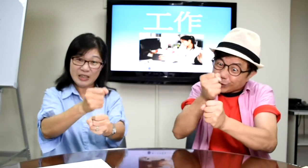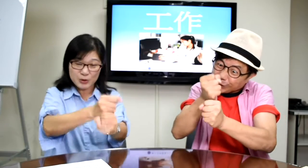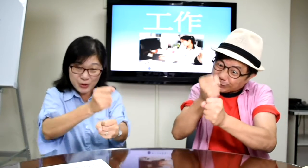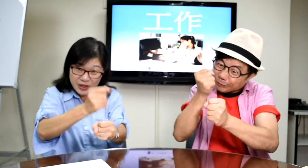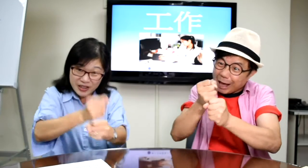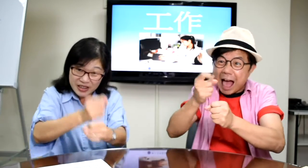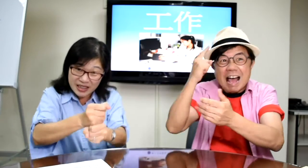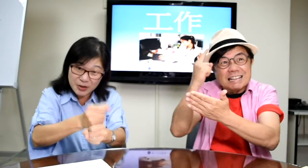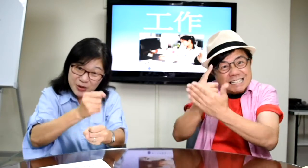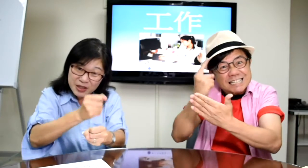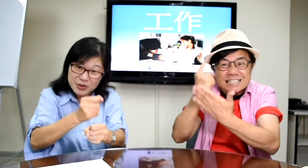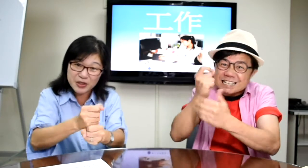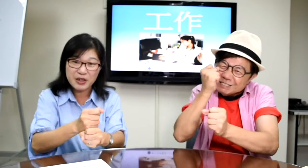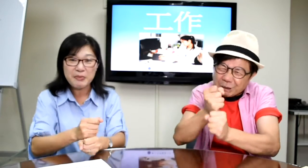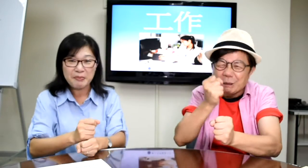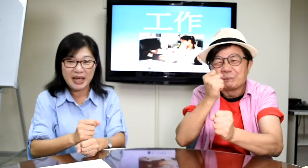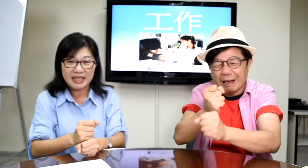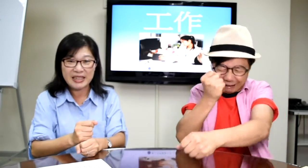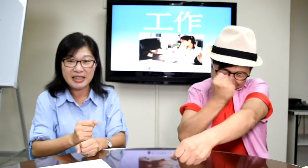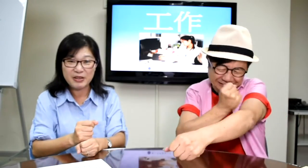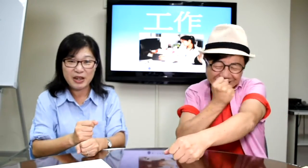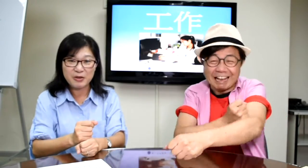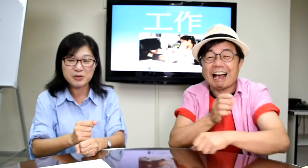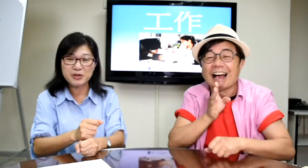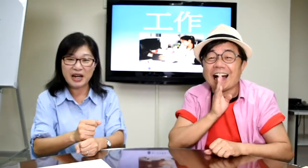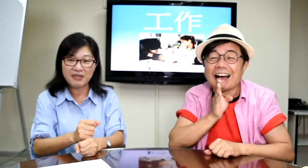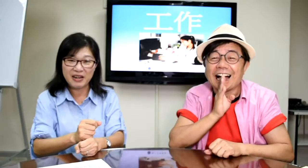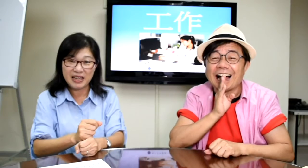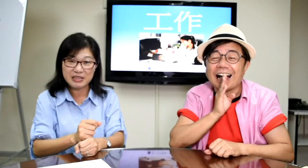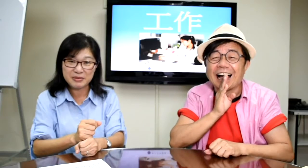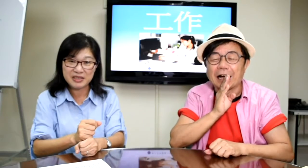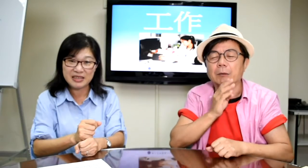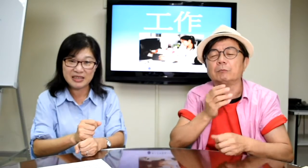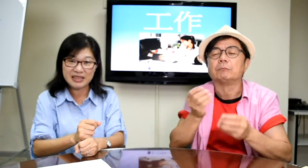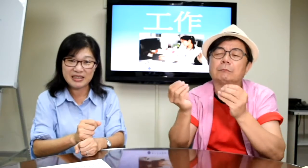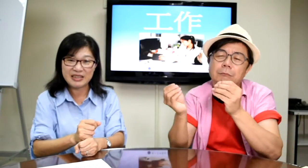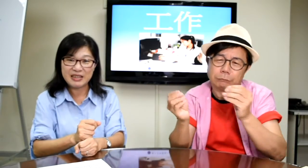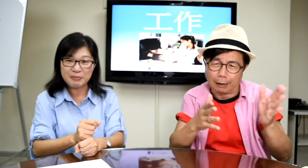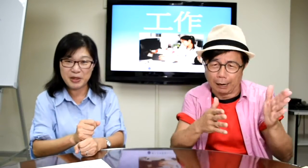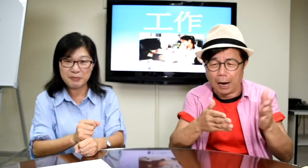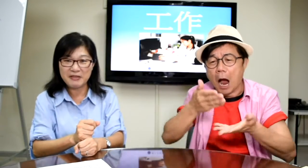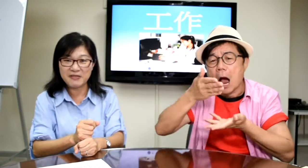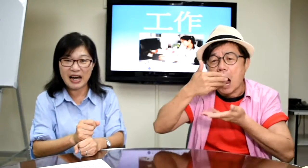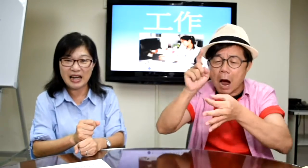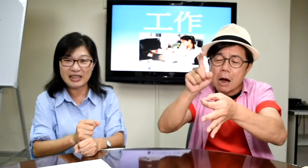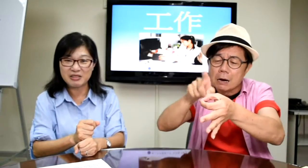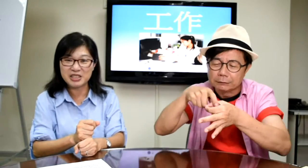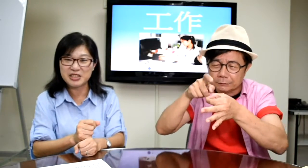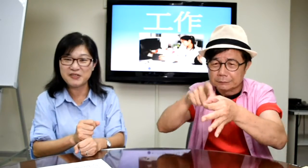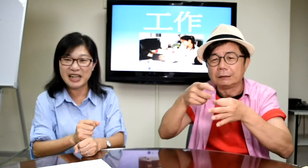做很努力工作，每天都要工作，好累，是不是？没有办法，要吃饭